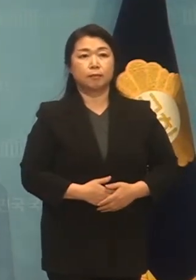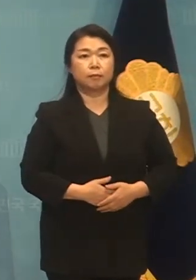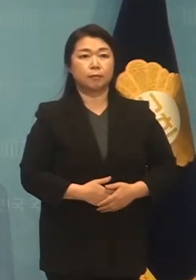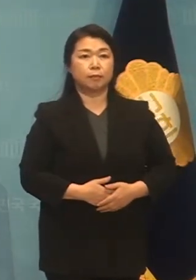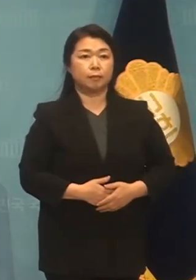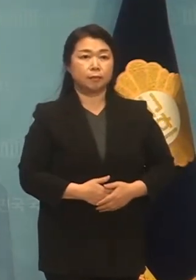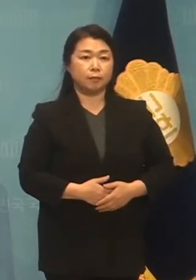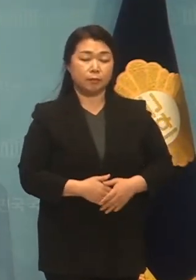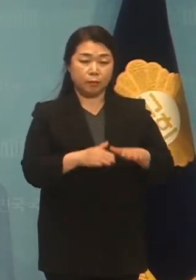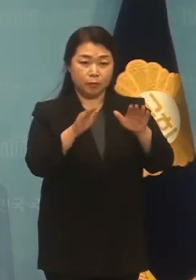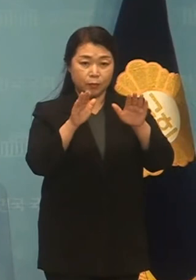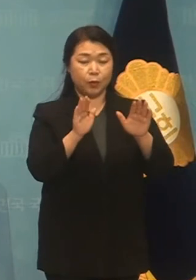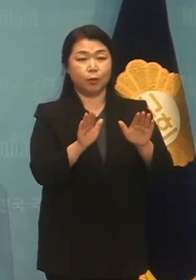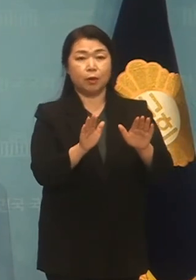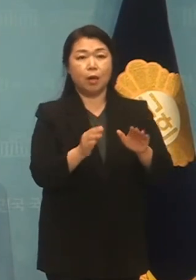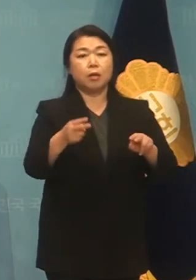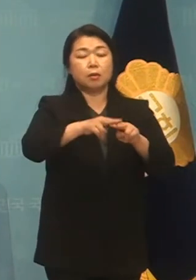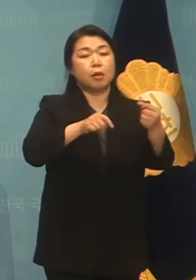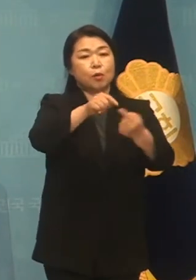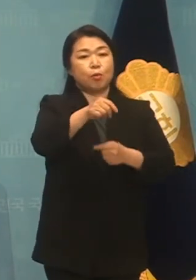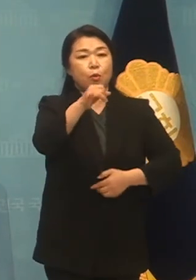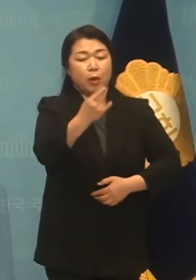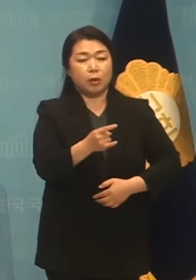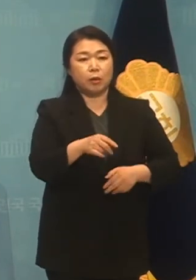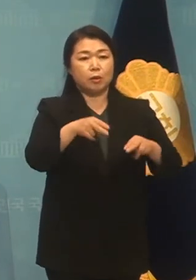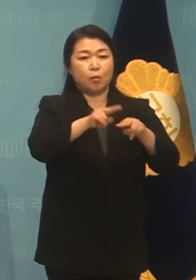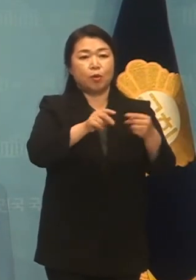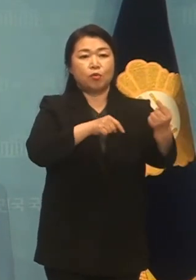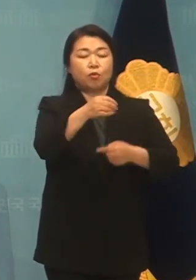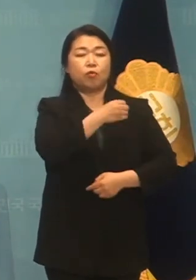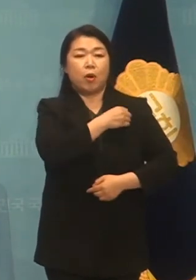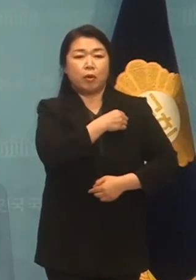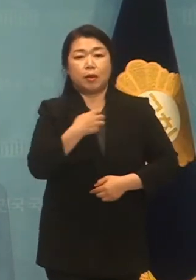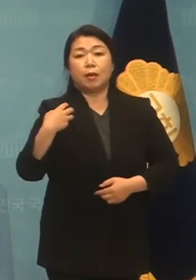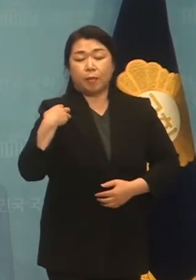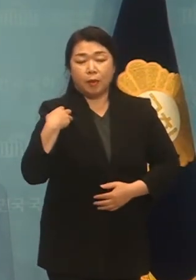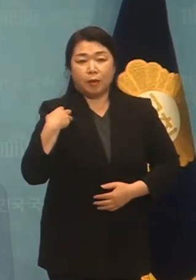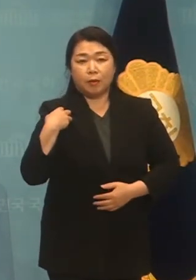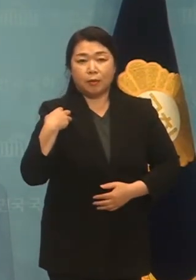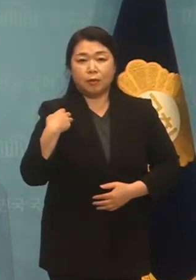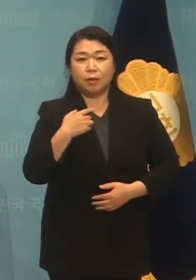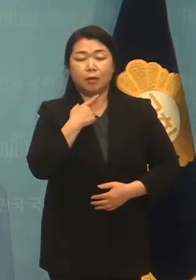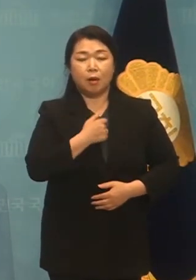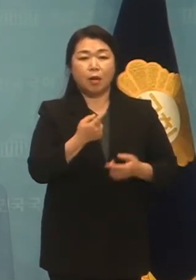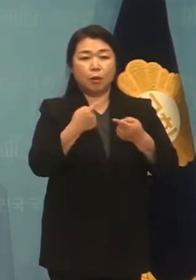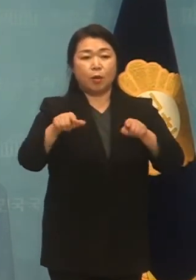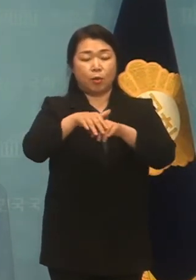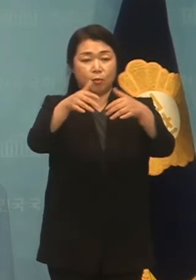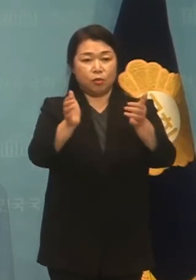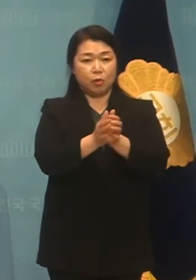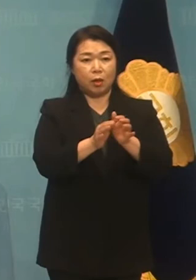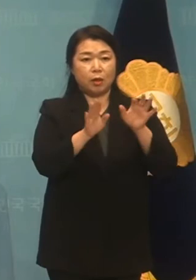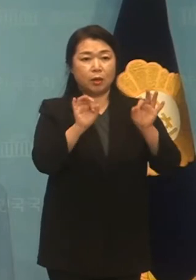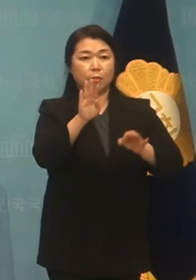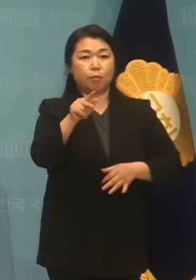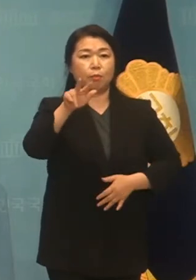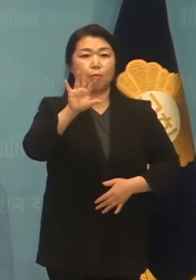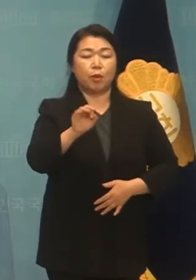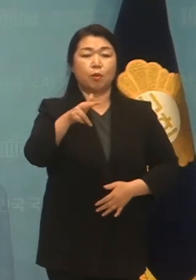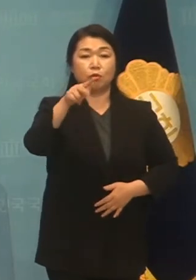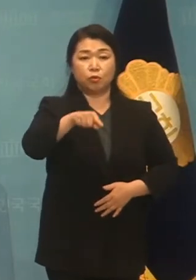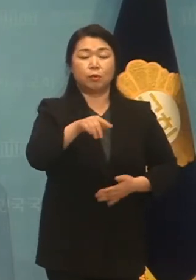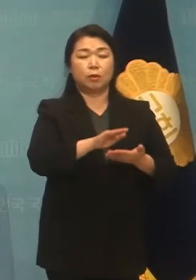네, 이번에 인사청문회 청문위원을 담당했던 더불어민주당 김병주